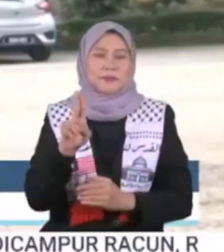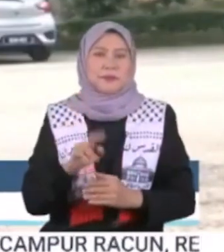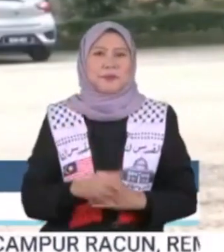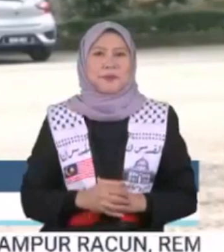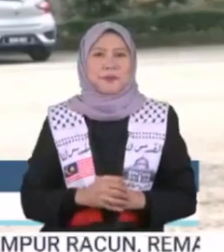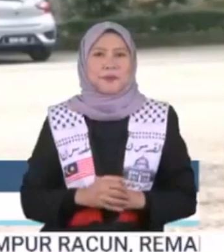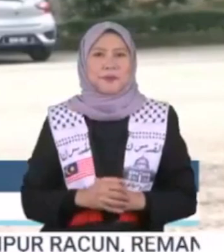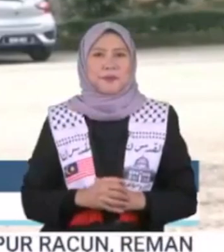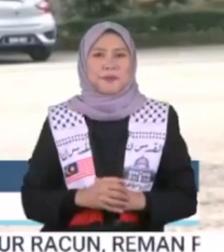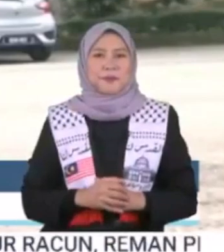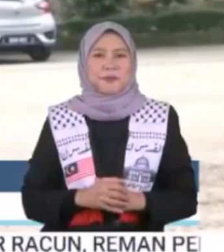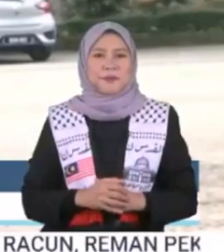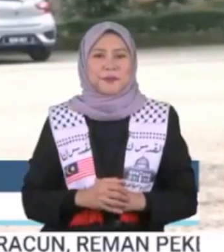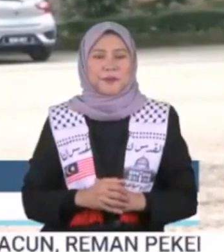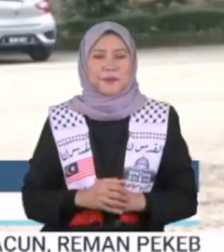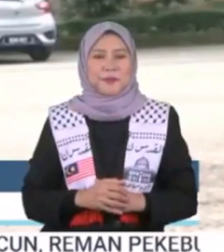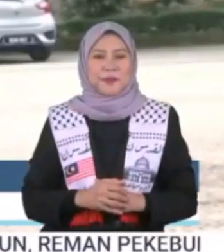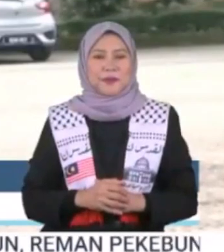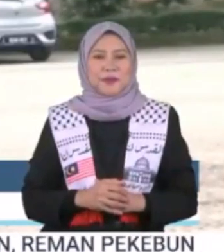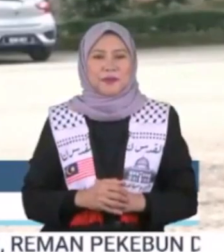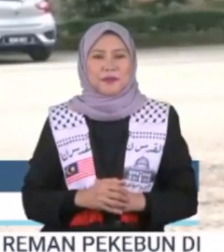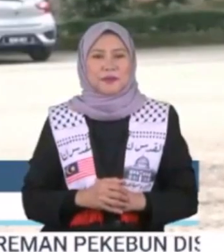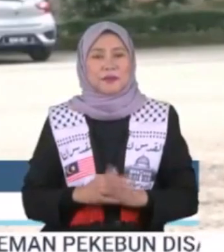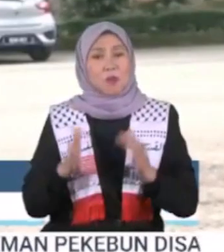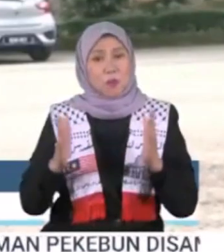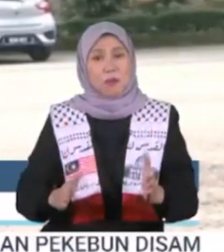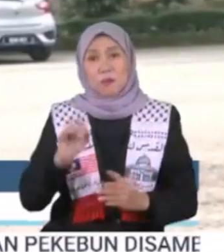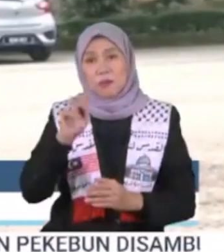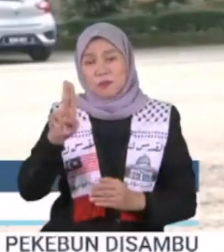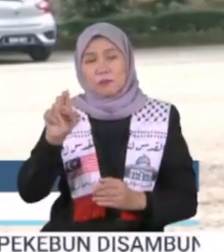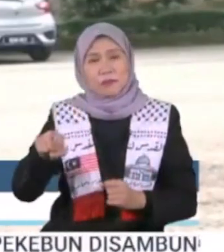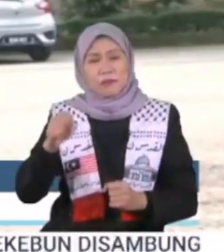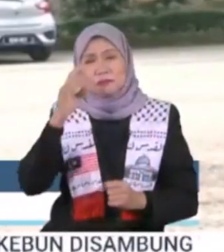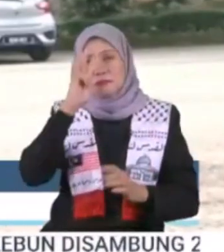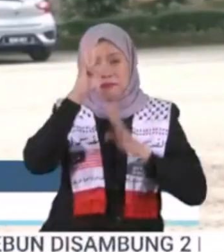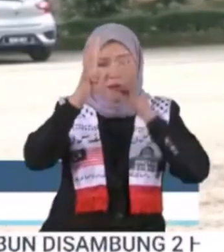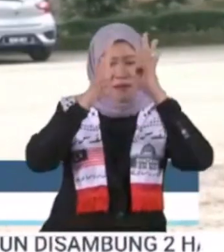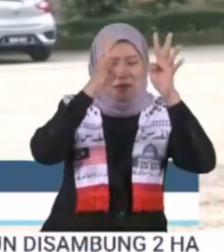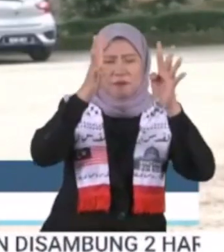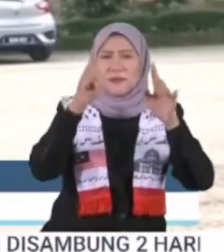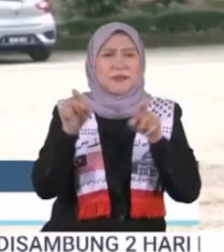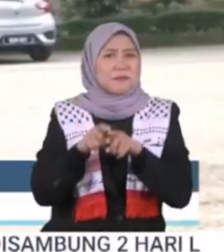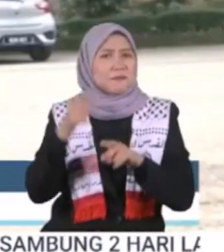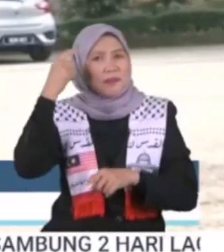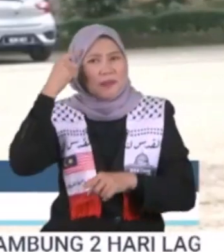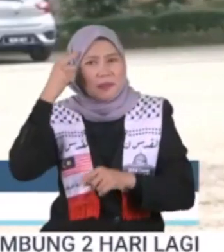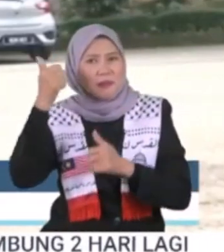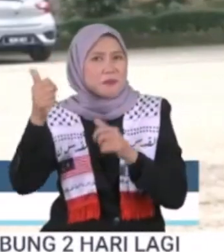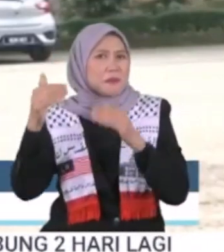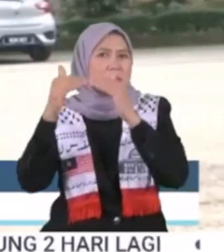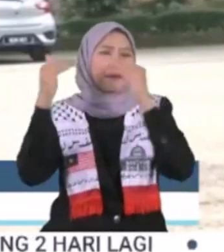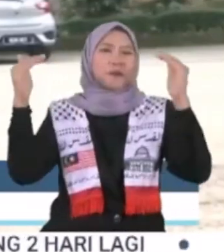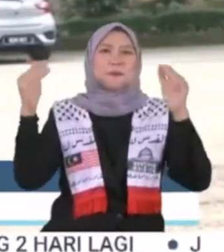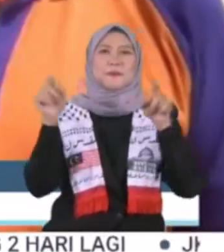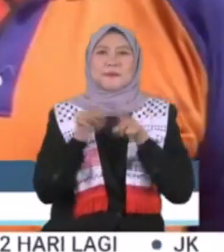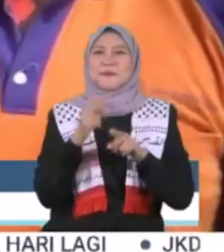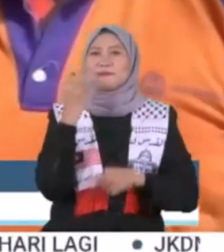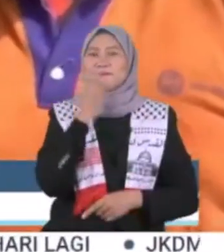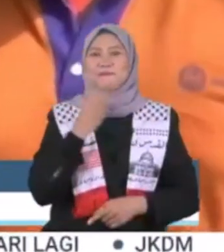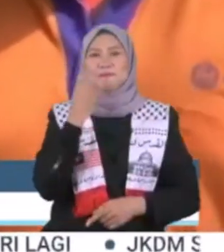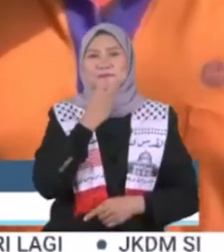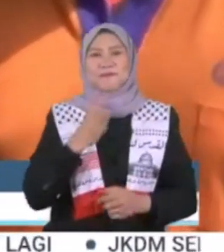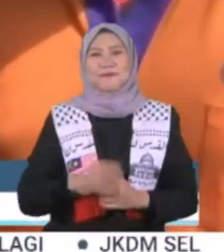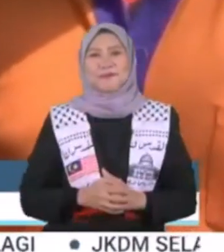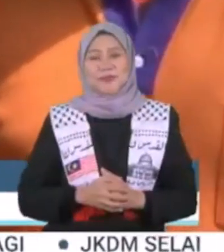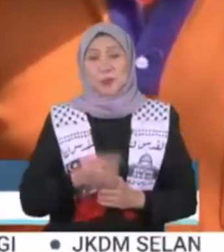Dan diorang ni sebenarnya kreatif dan boleh berfikir dengan baik seperti orang normal seperti biasa. Kekurangan mereka kira-kira